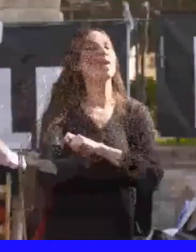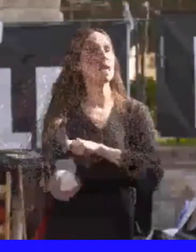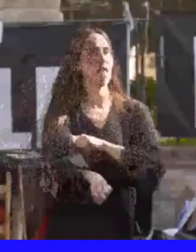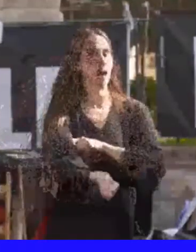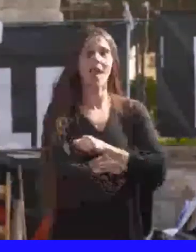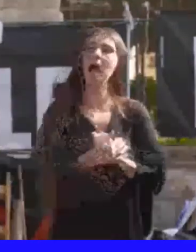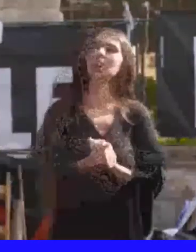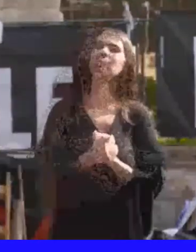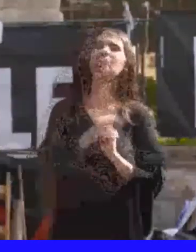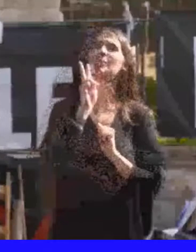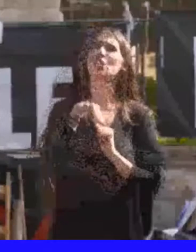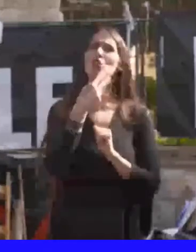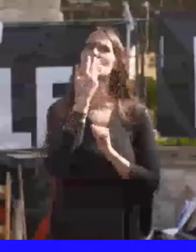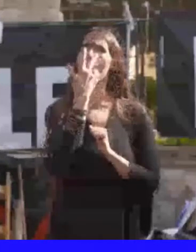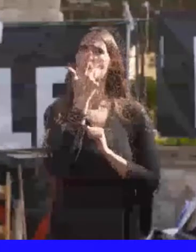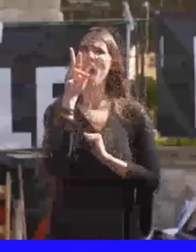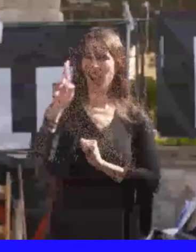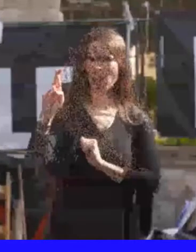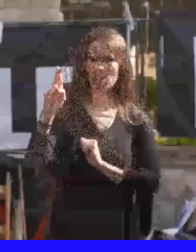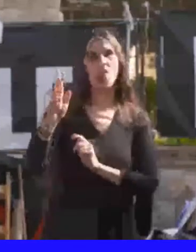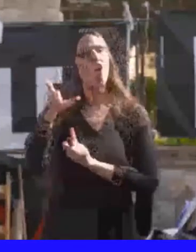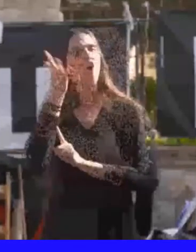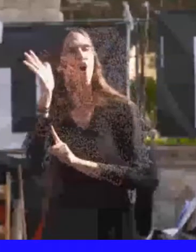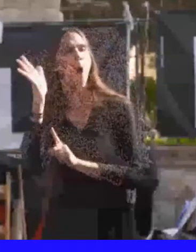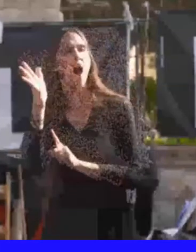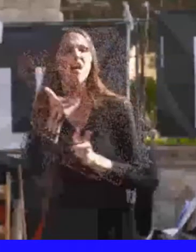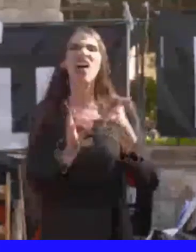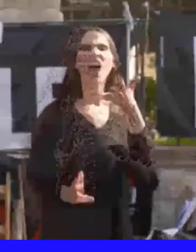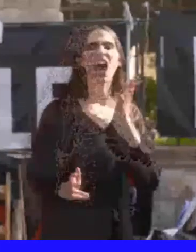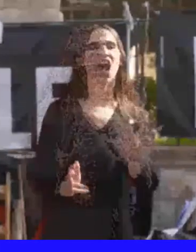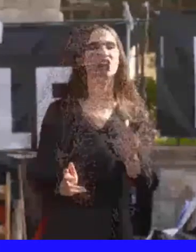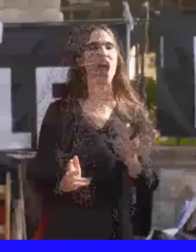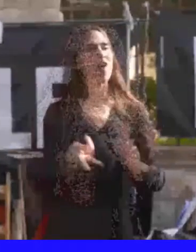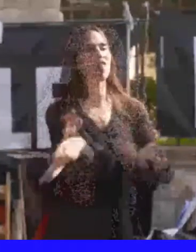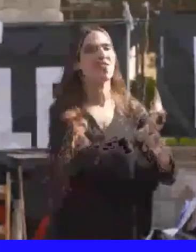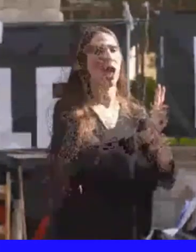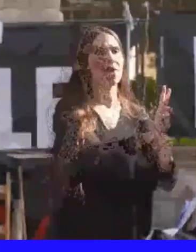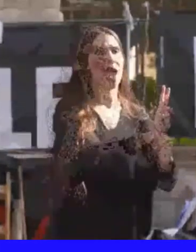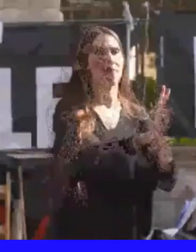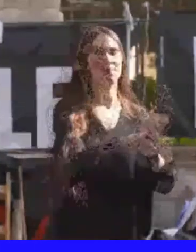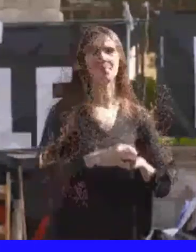ומקיסריה, יוצאים 3 רשעים, רוע, רשע, רמייה.